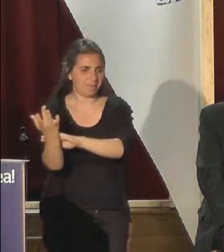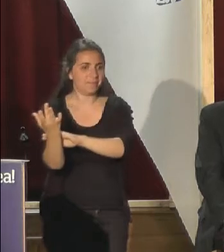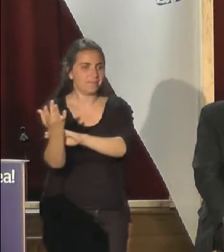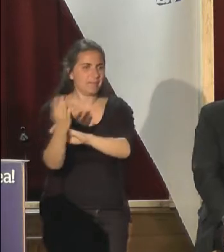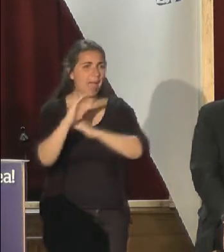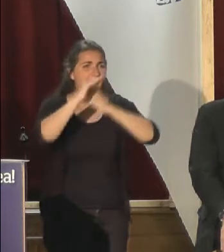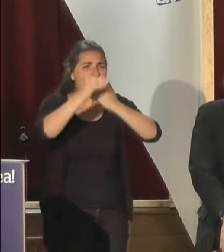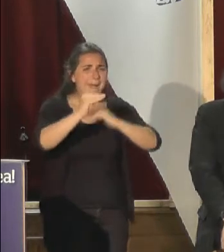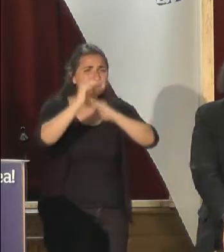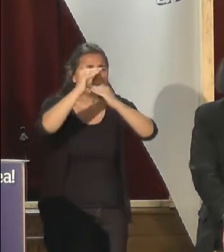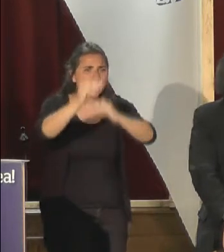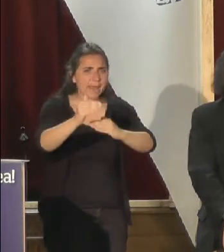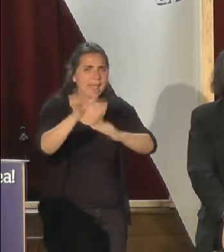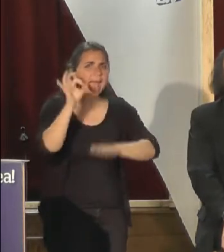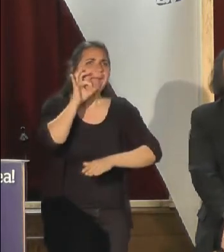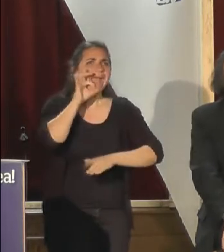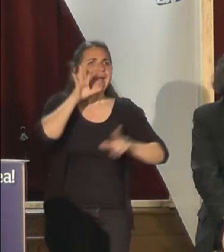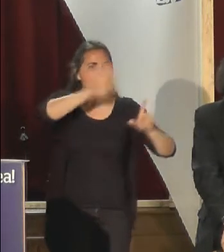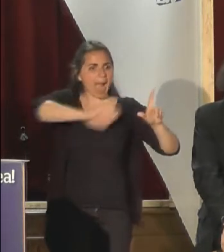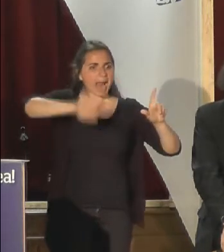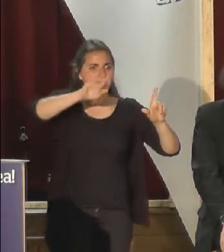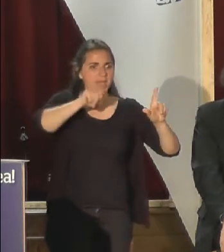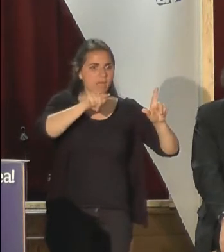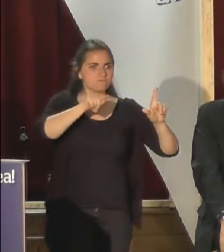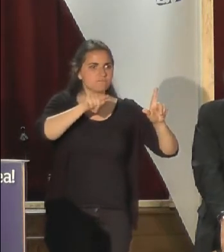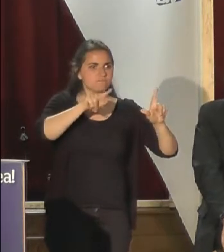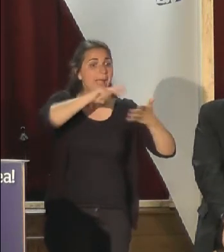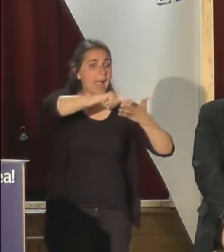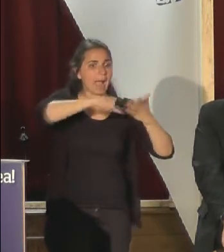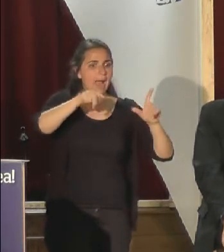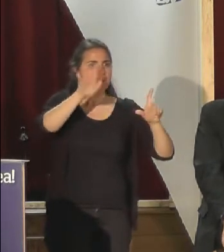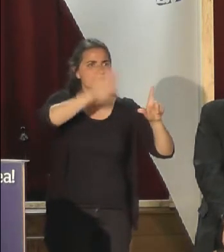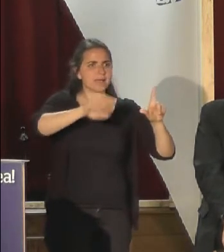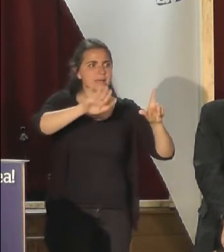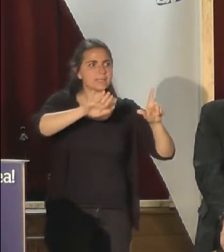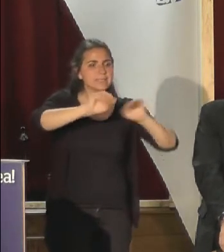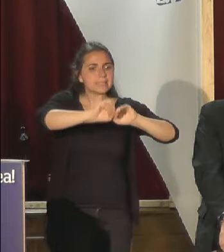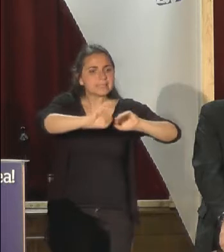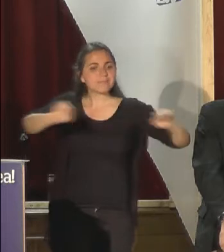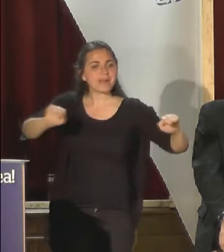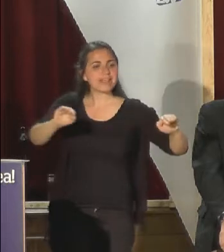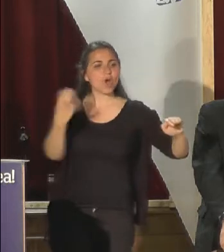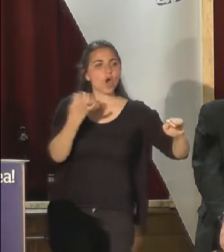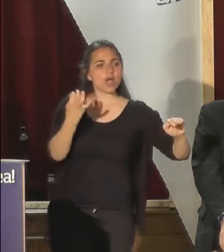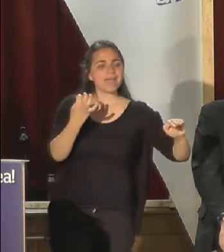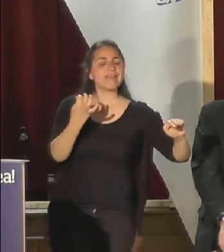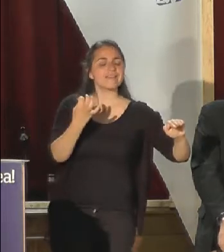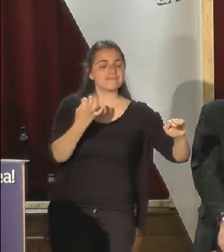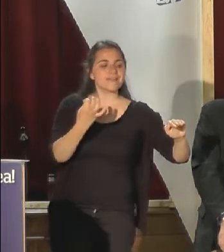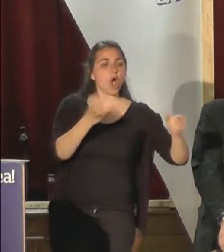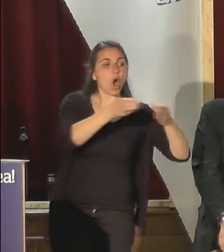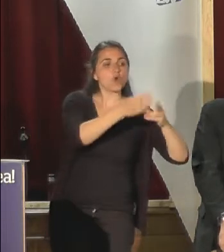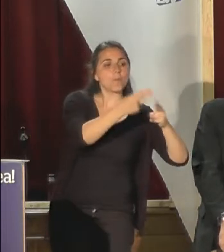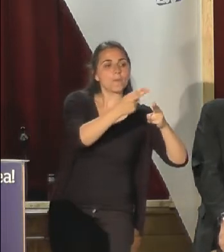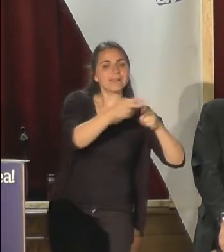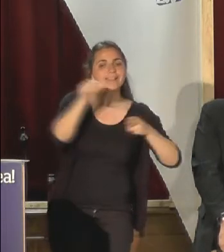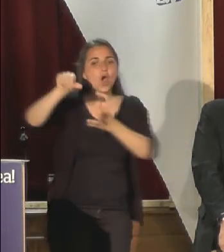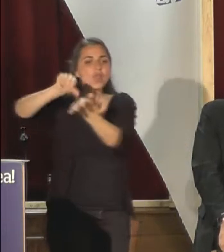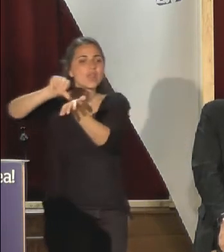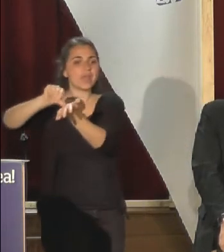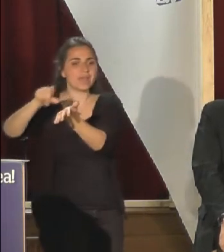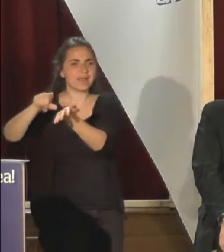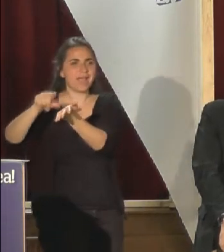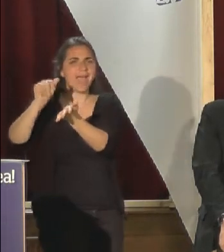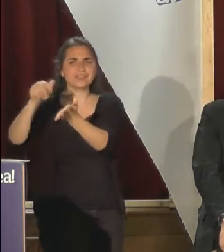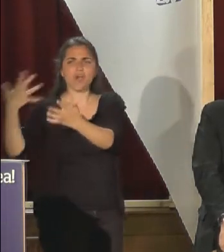Pero as mareas xurdiron en Galiza como a expresión dun proceso de divorcio entre a cidadanía e as institucións políticas que ven de tempo